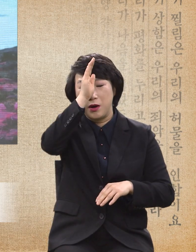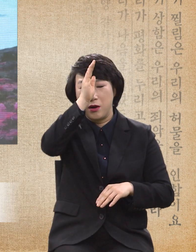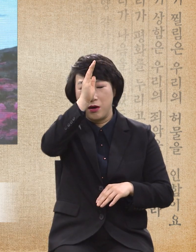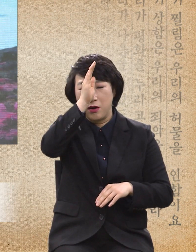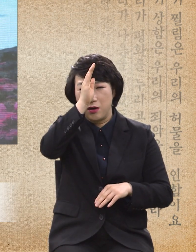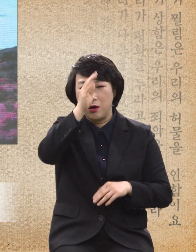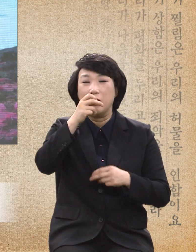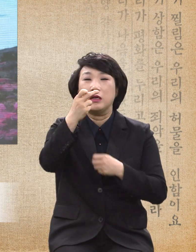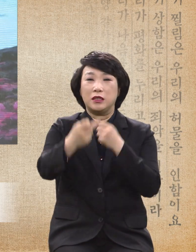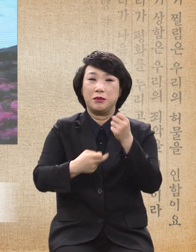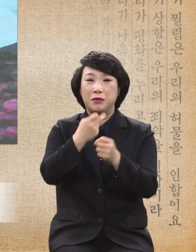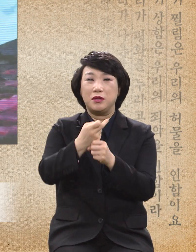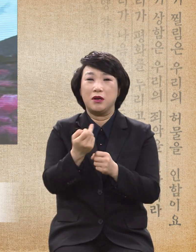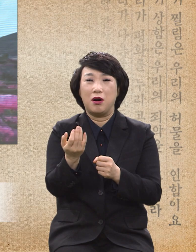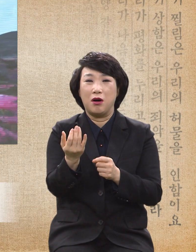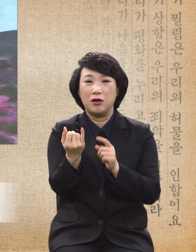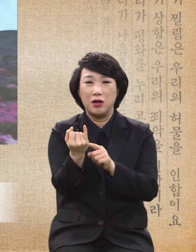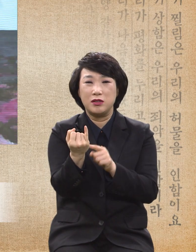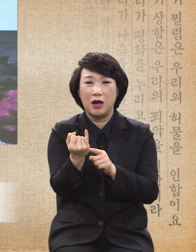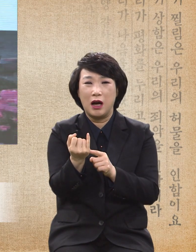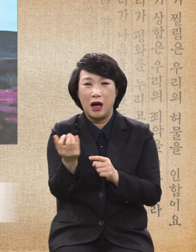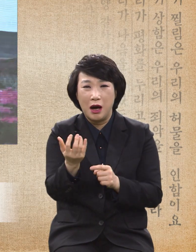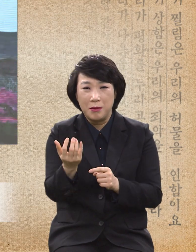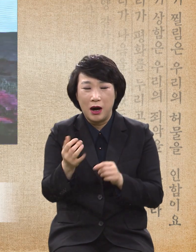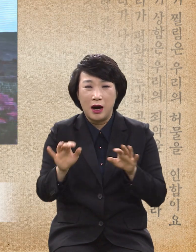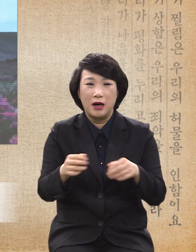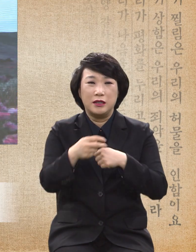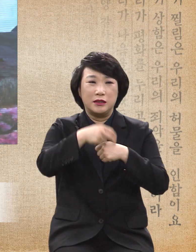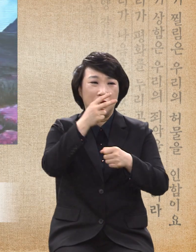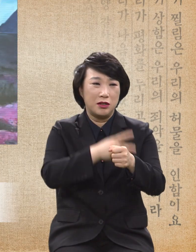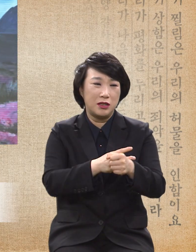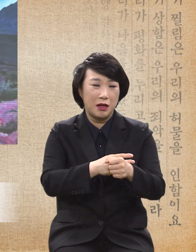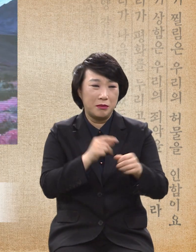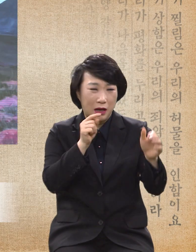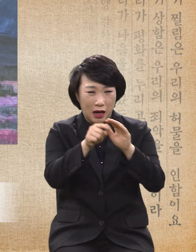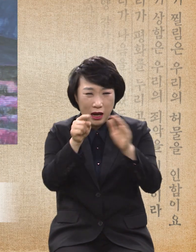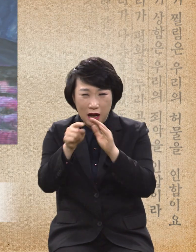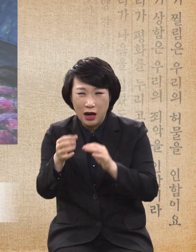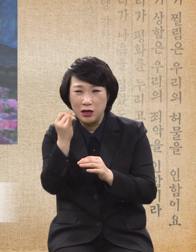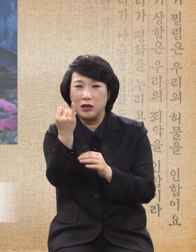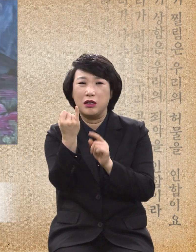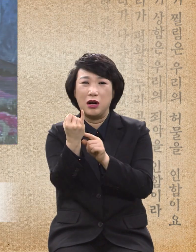앓는 여인이 의사에게 자기 돈 다 갖다 바치고